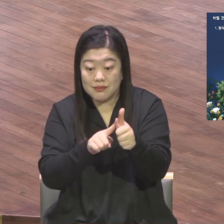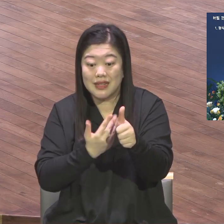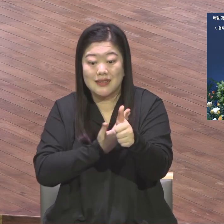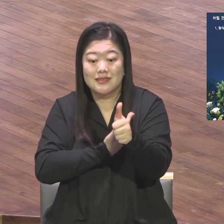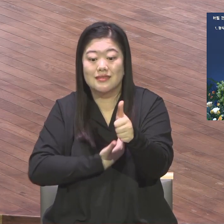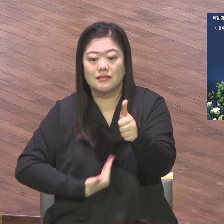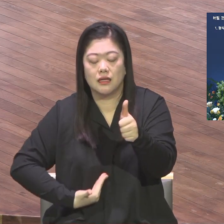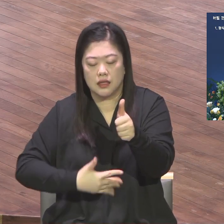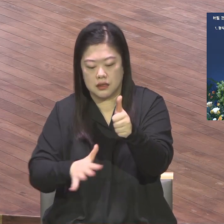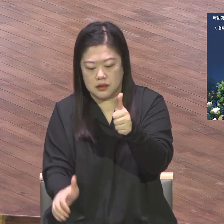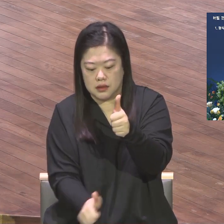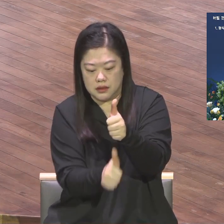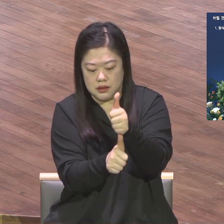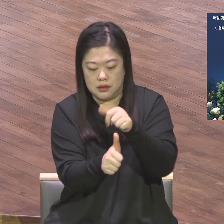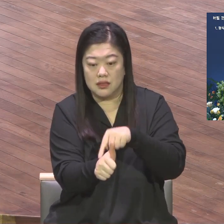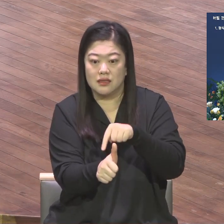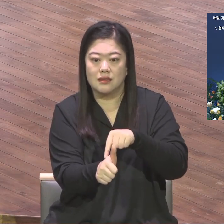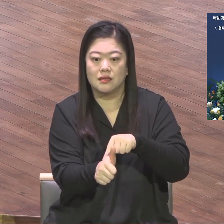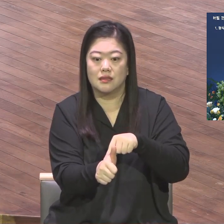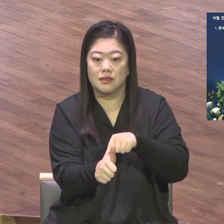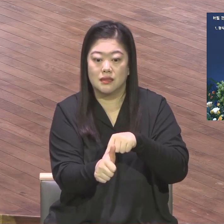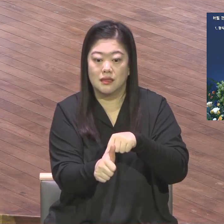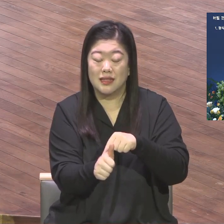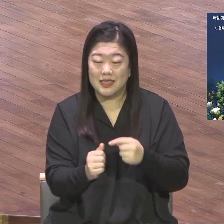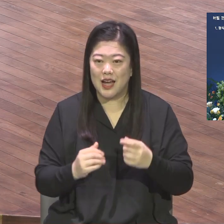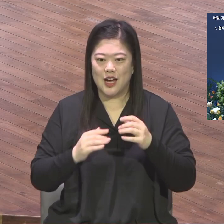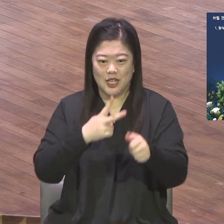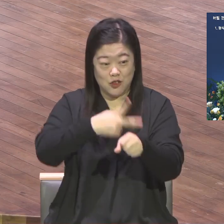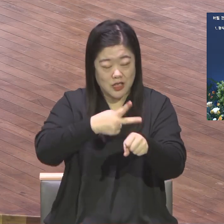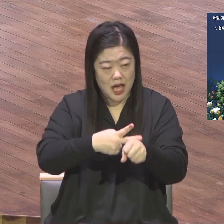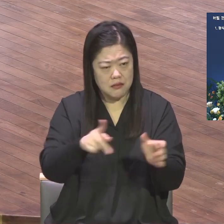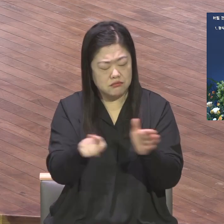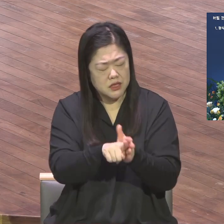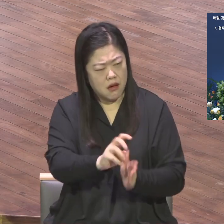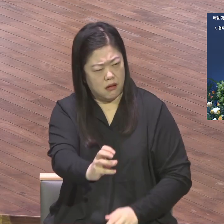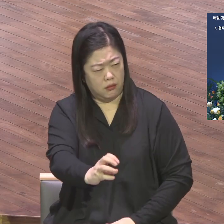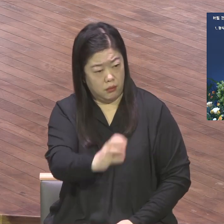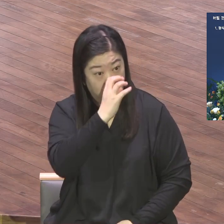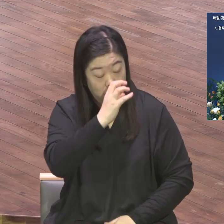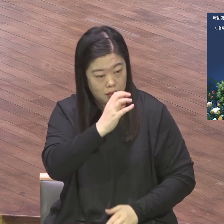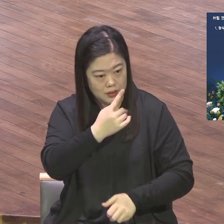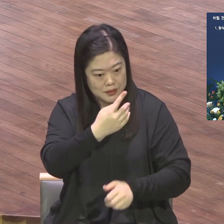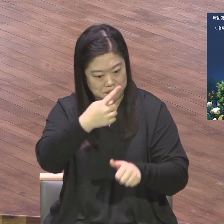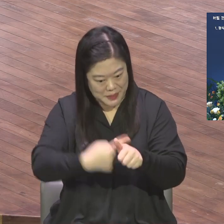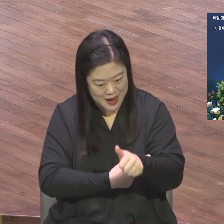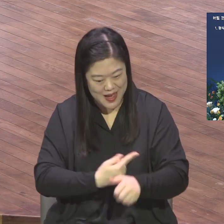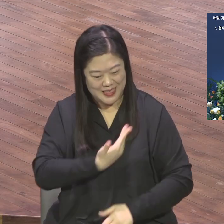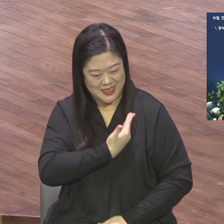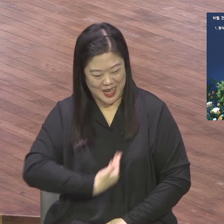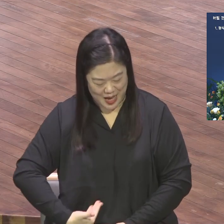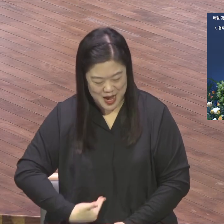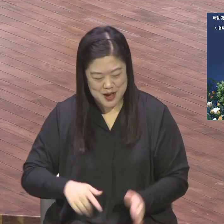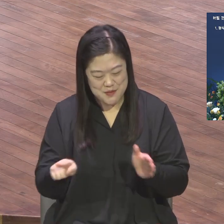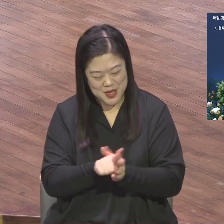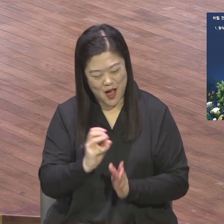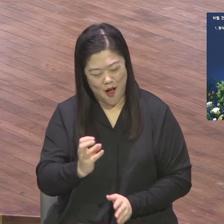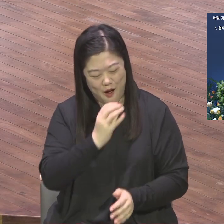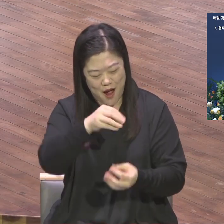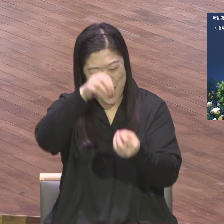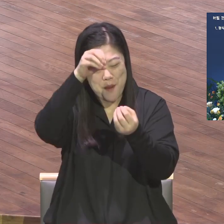세례요한 서성을 둔 제자들도 같은 영적 흐름을 타야 되는데 이